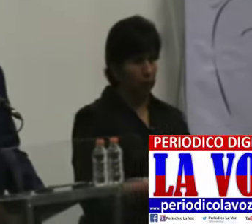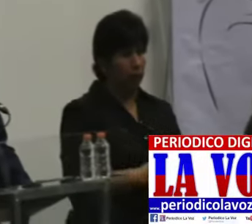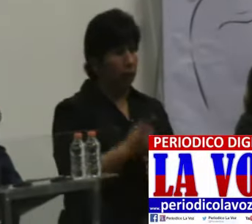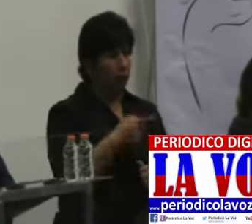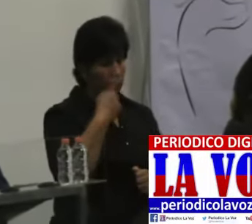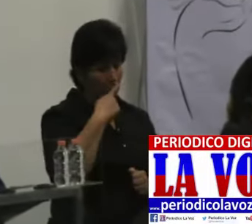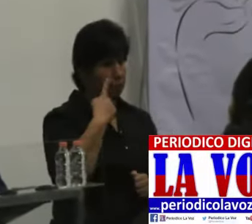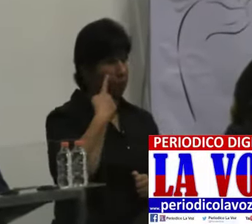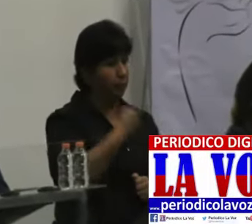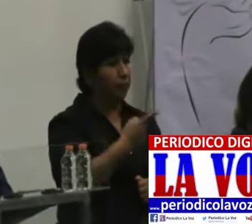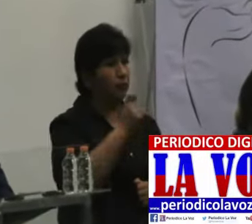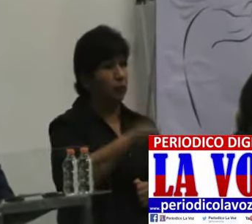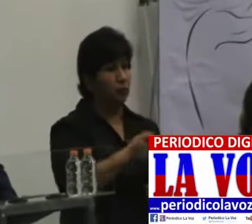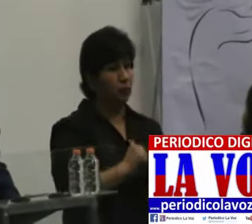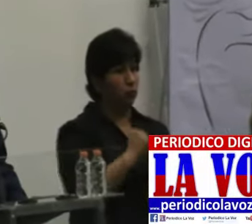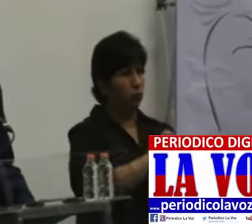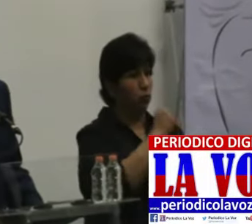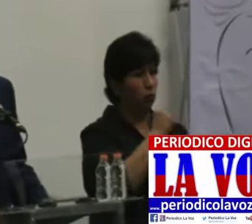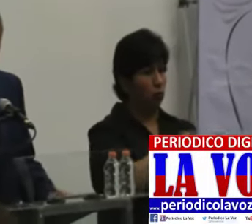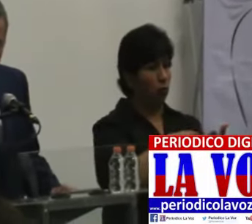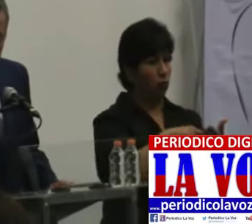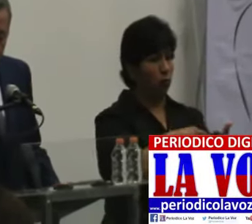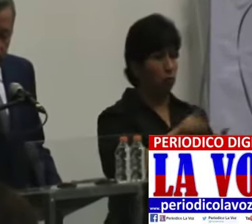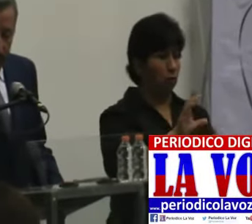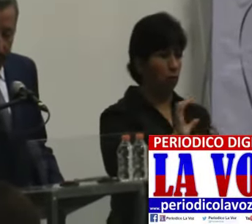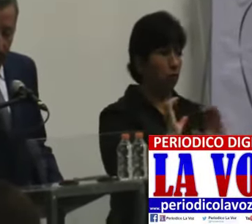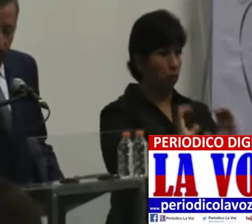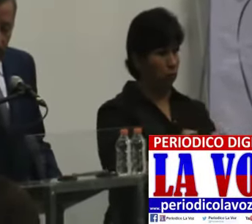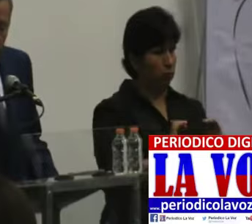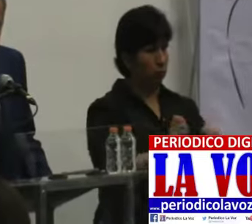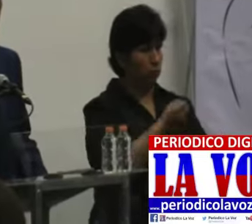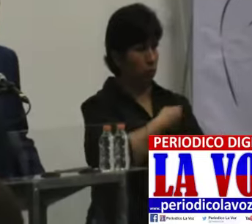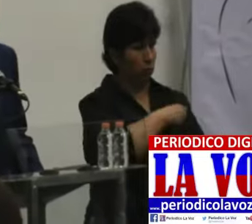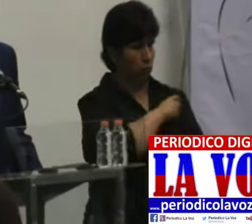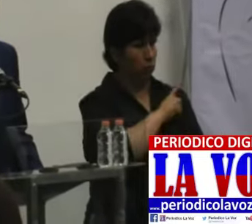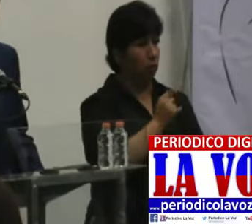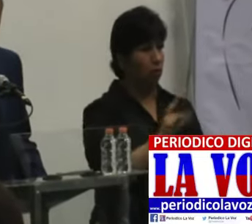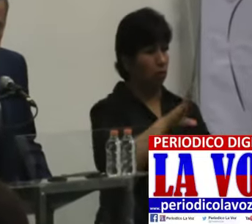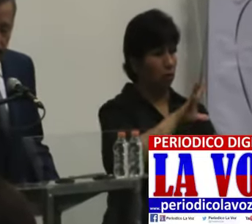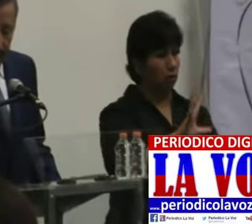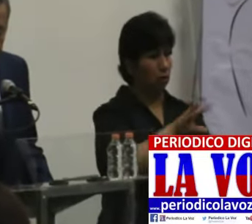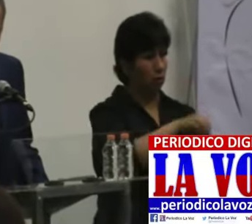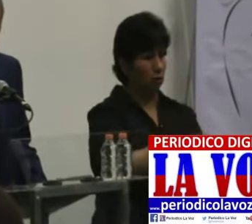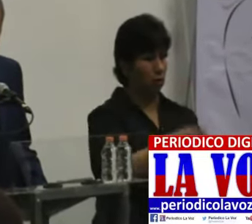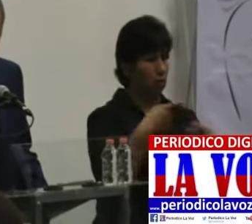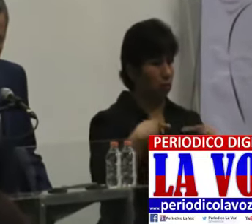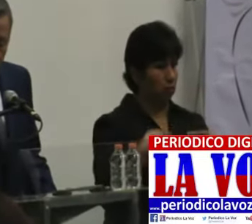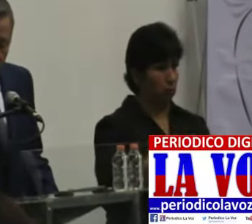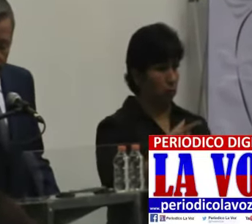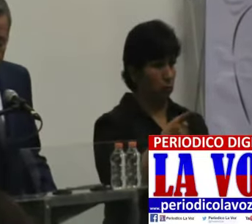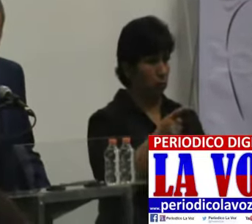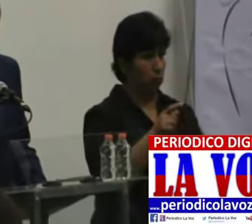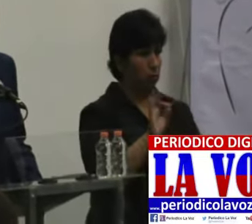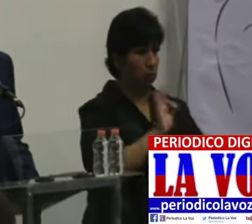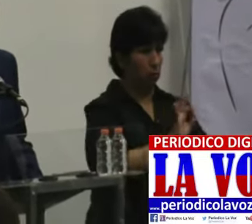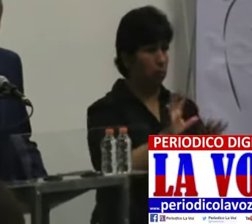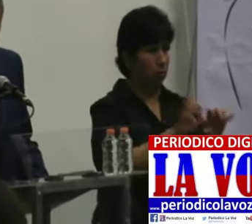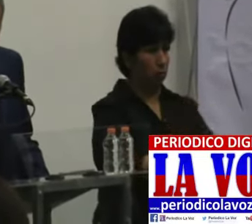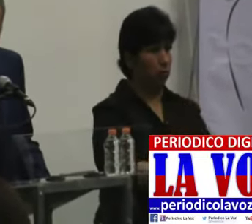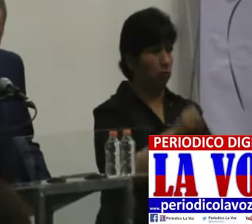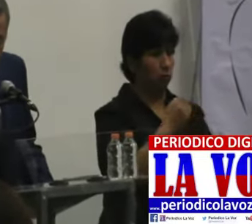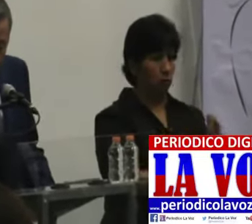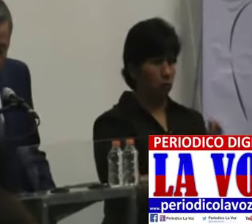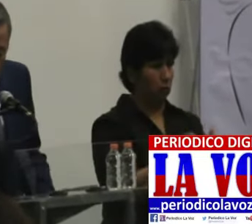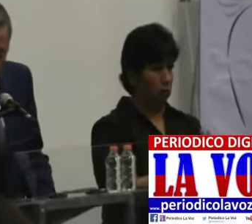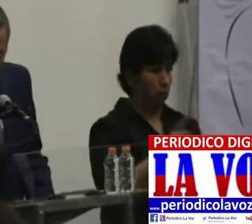la aplicación de los protocolos en materia de protección de la salud y la integridad de las personas detenidas por faltas